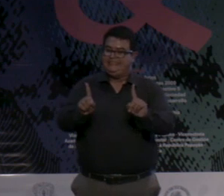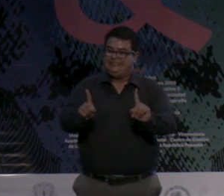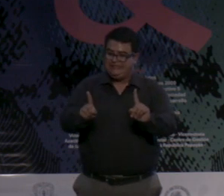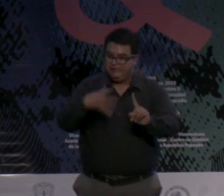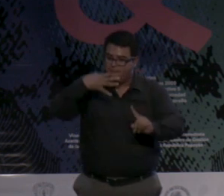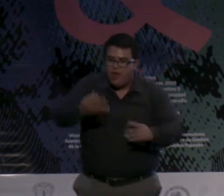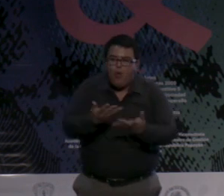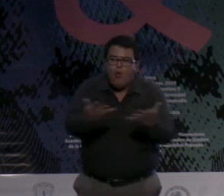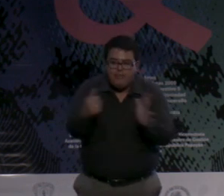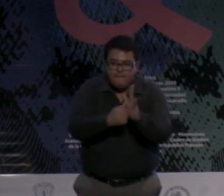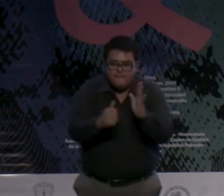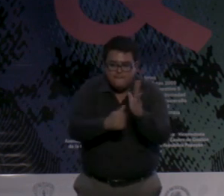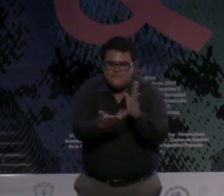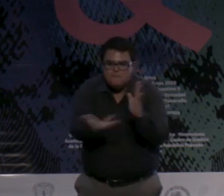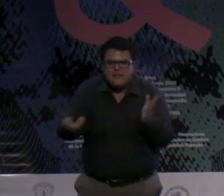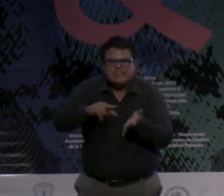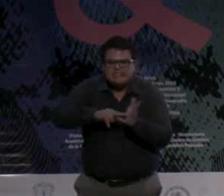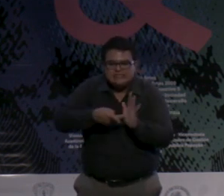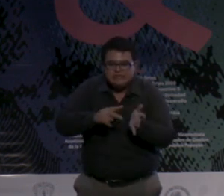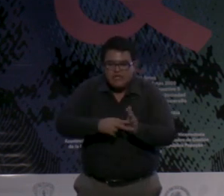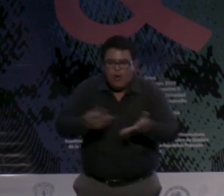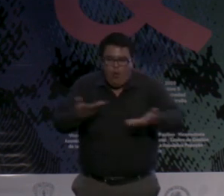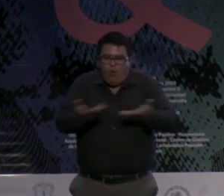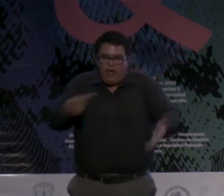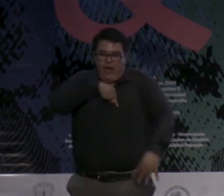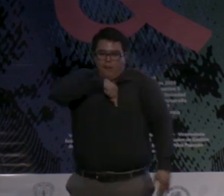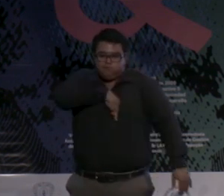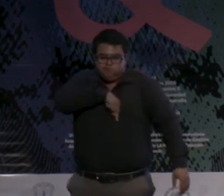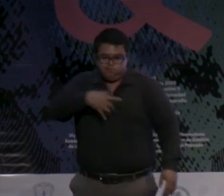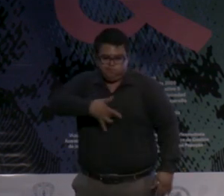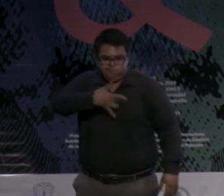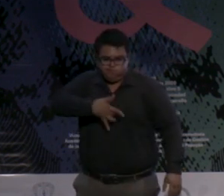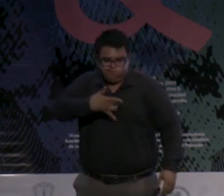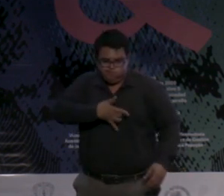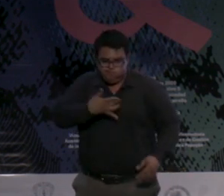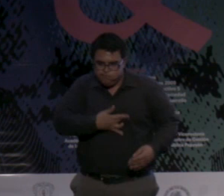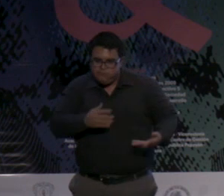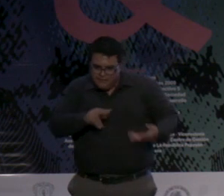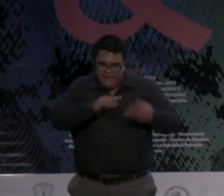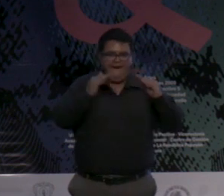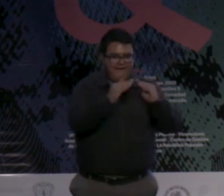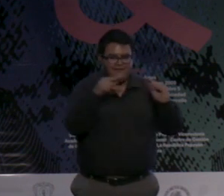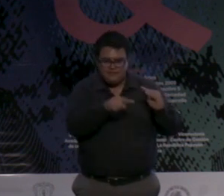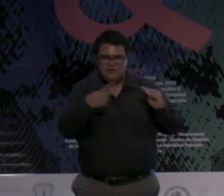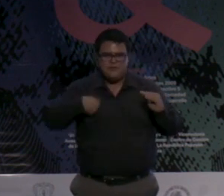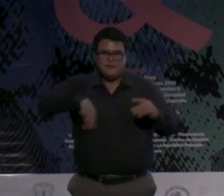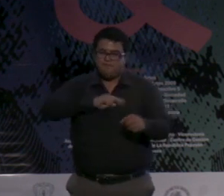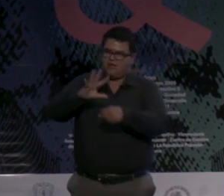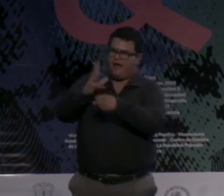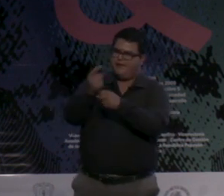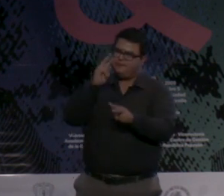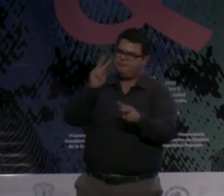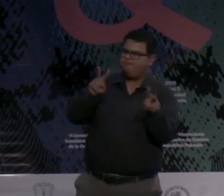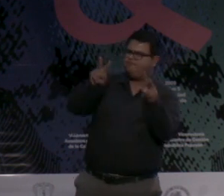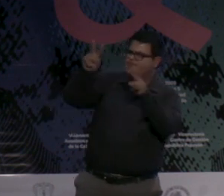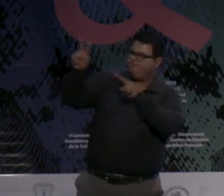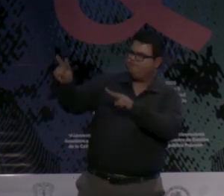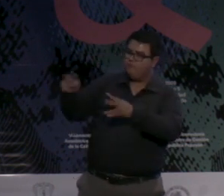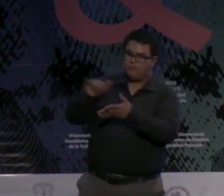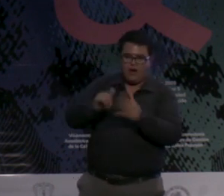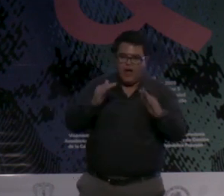entender esto, y es que la casa es una obra de arte, que no sea reconocida como un valor por el Estado, que no sea un